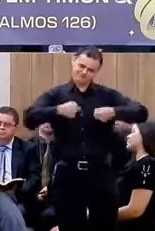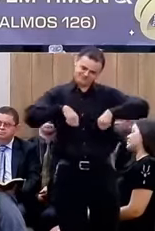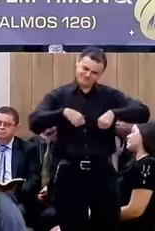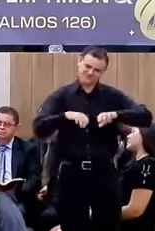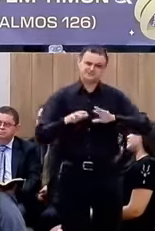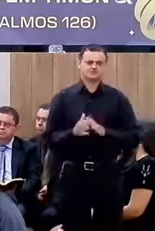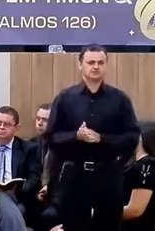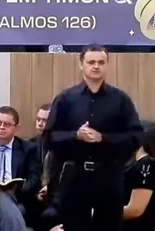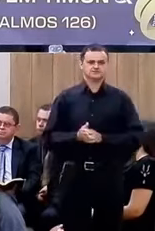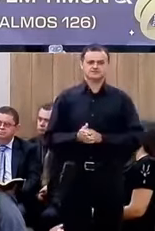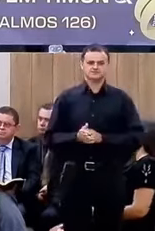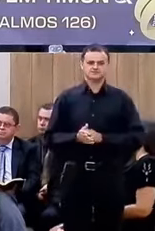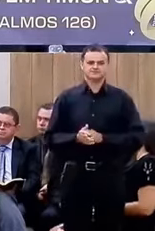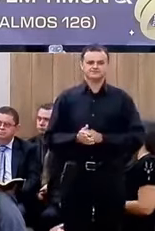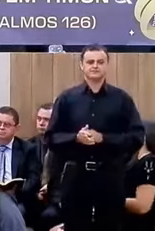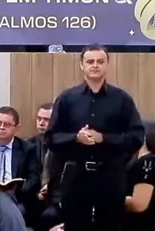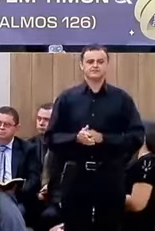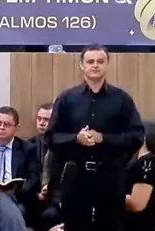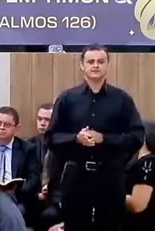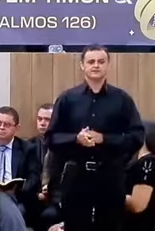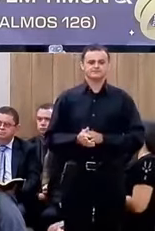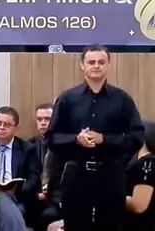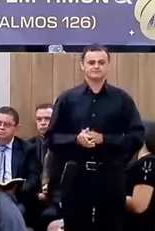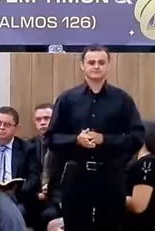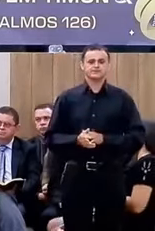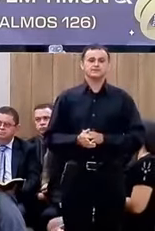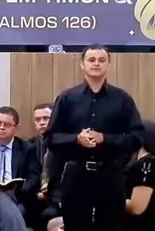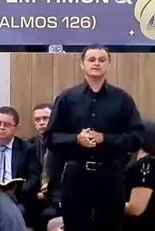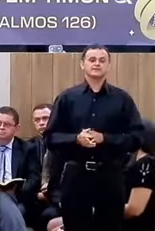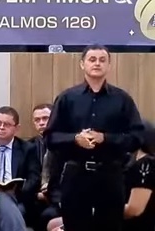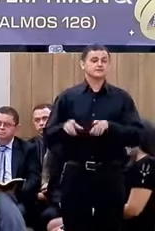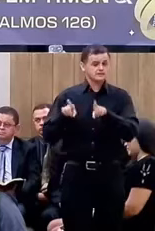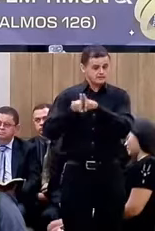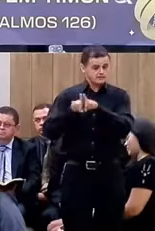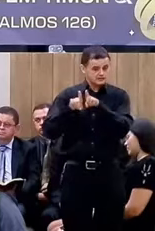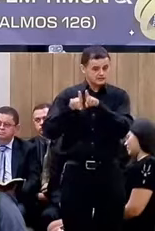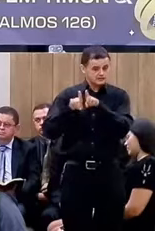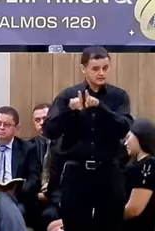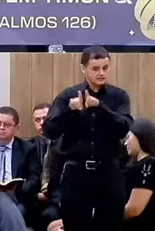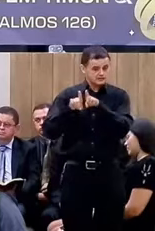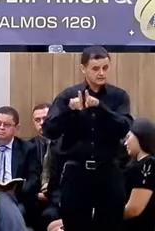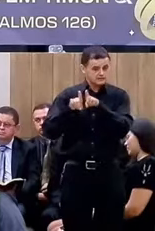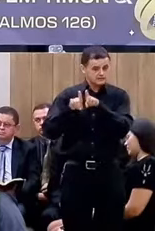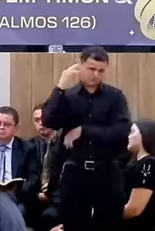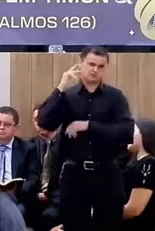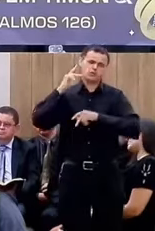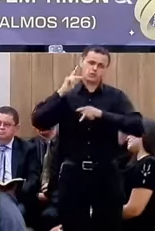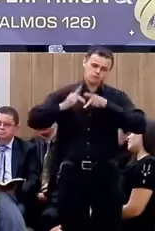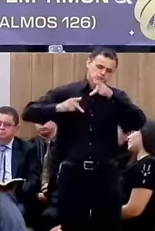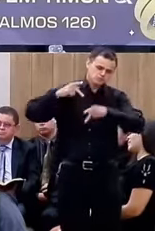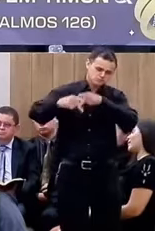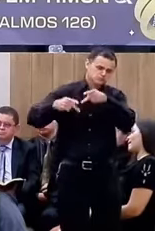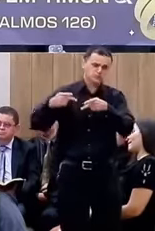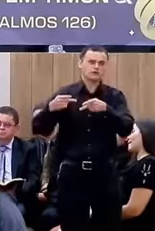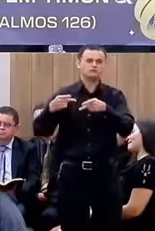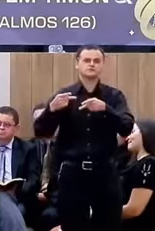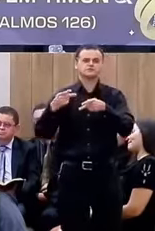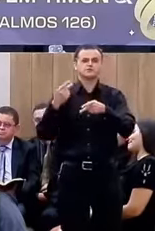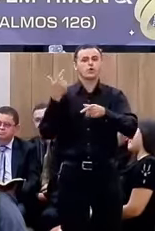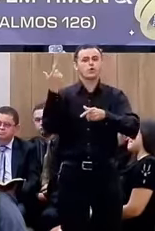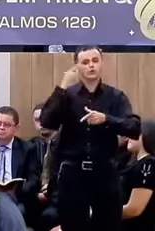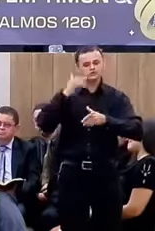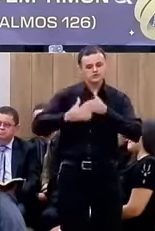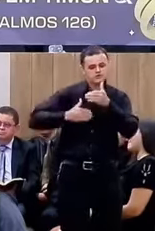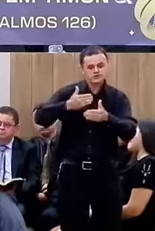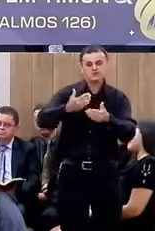Até os povos da história humana só chegaram até aqui porque Deus permitiu